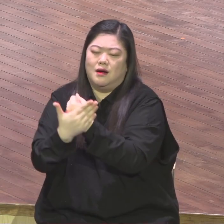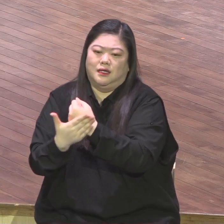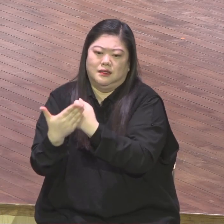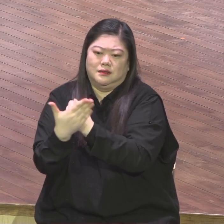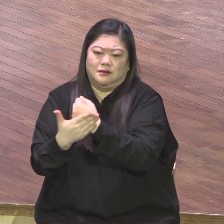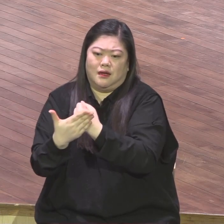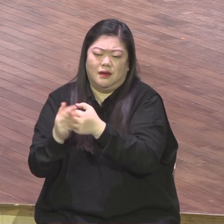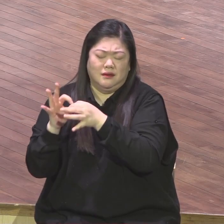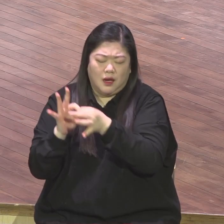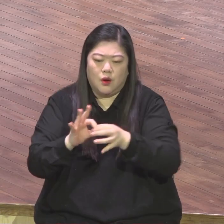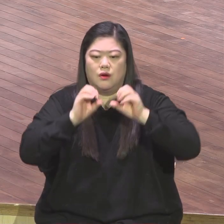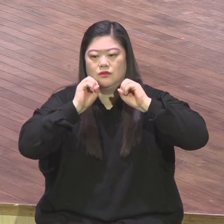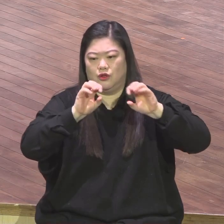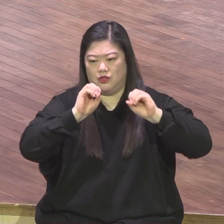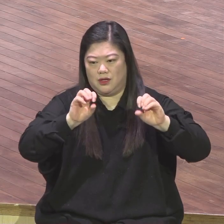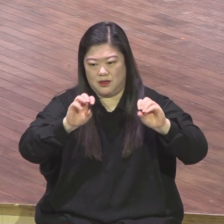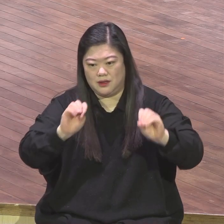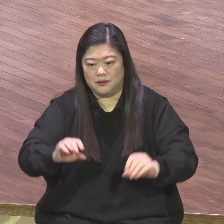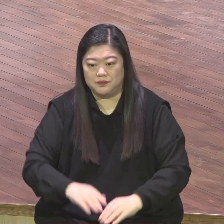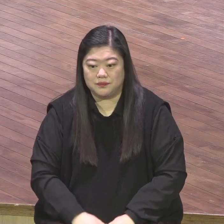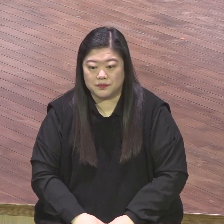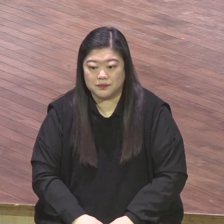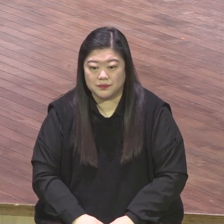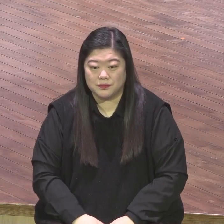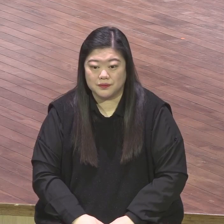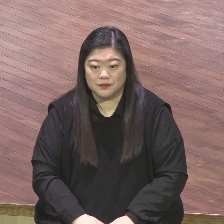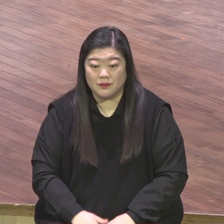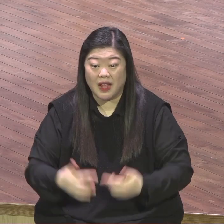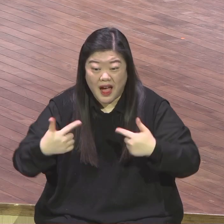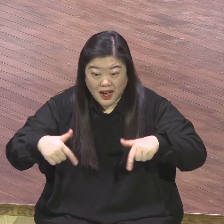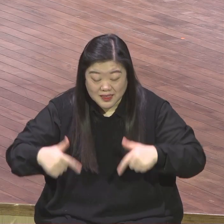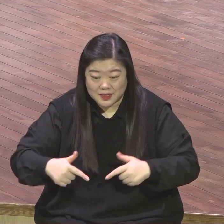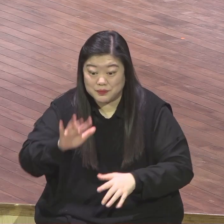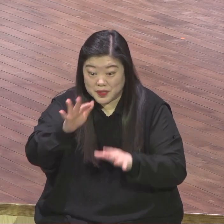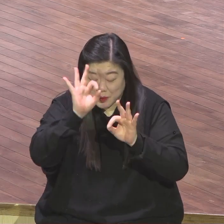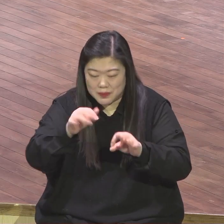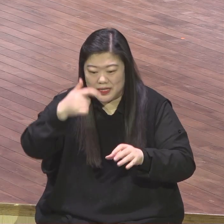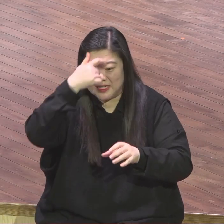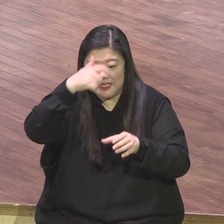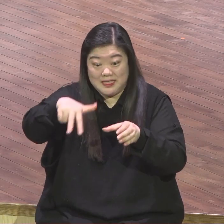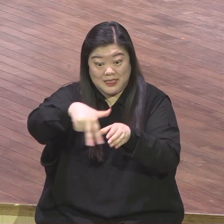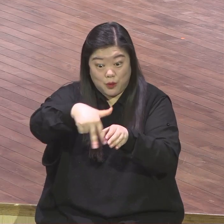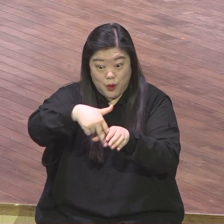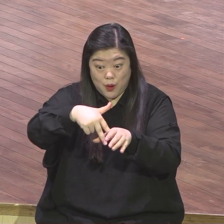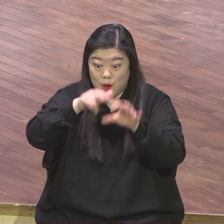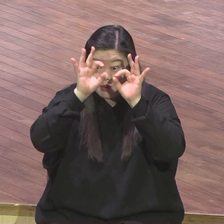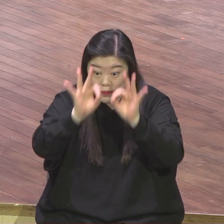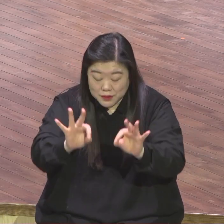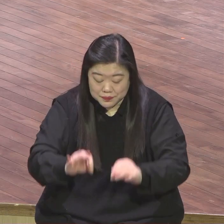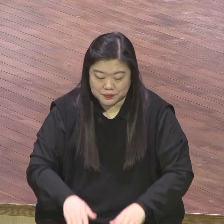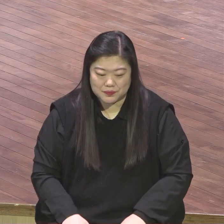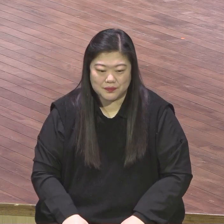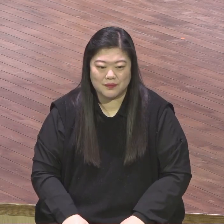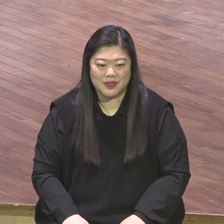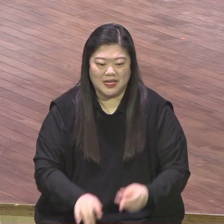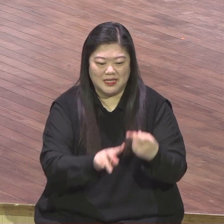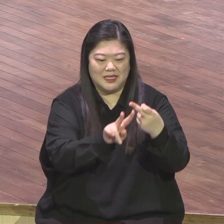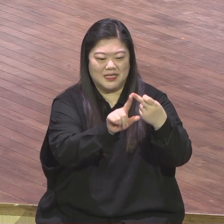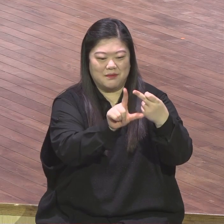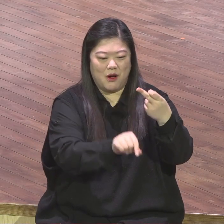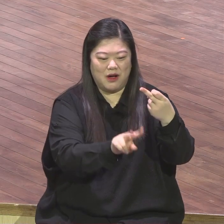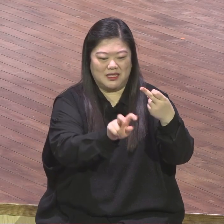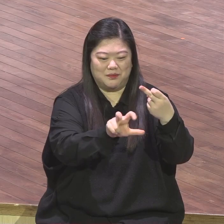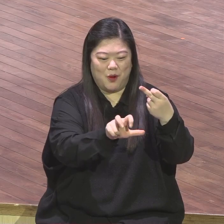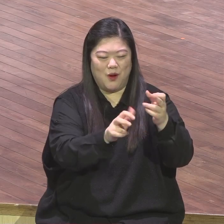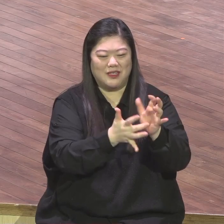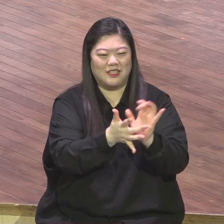기독교는요, 예수님의 탄생도 중요하지만 더 중요한 것이 뭐냐? 기가 부활이에요. 부활. 부활이라고. 사도행전